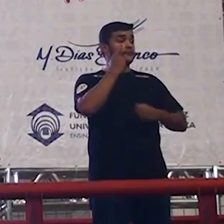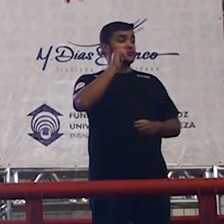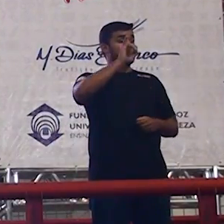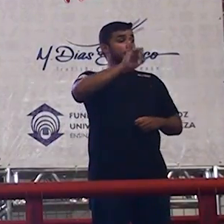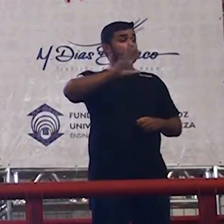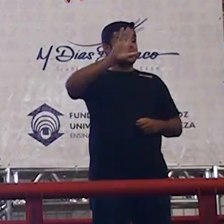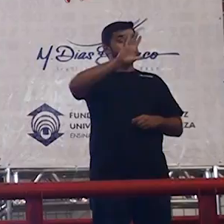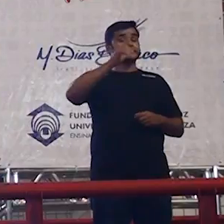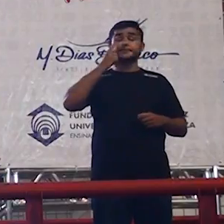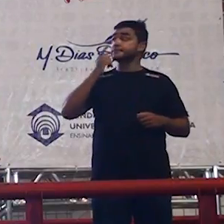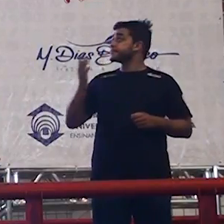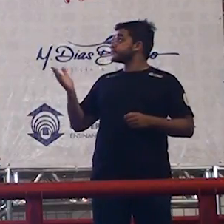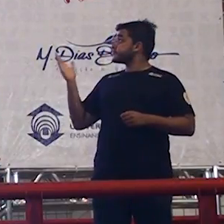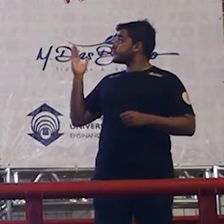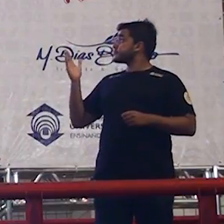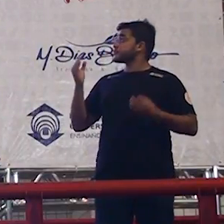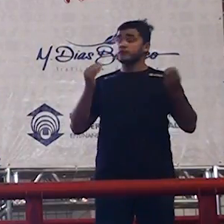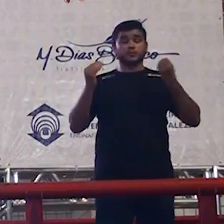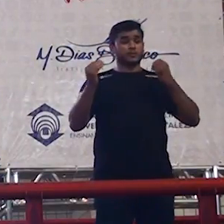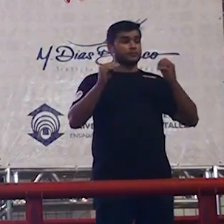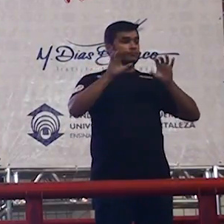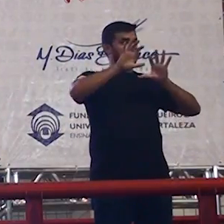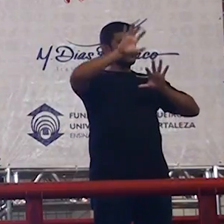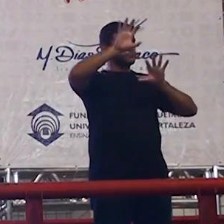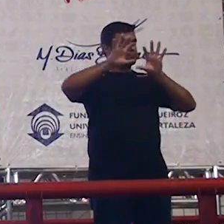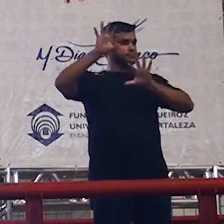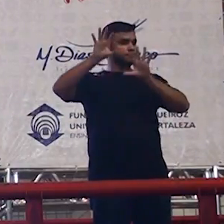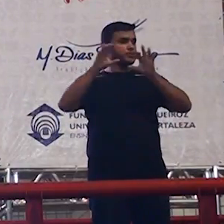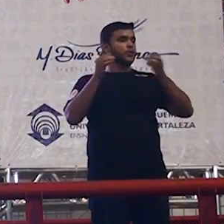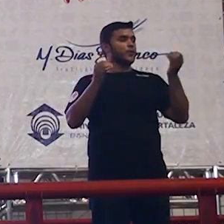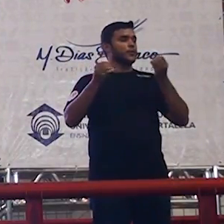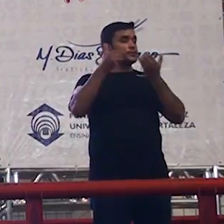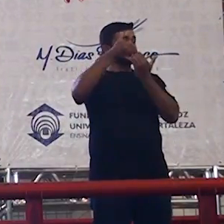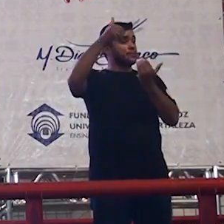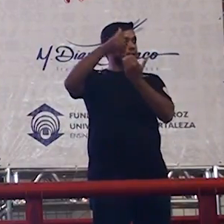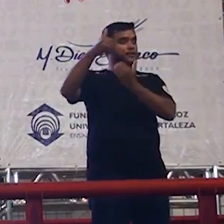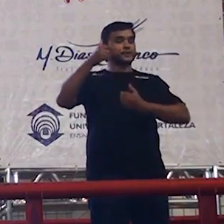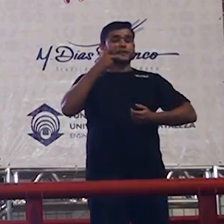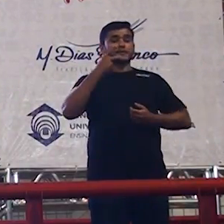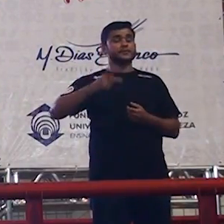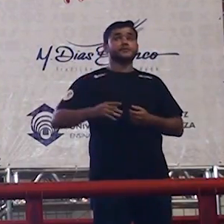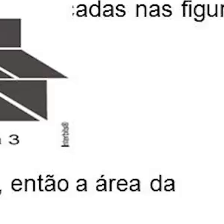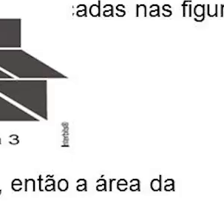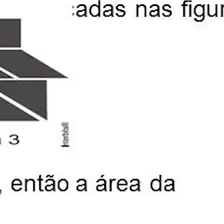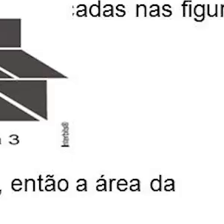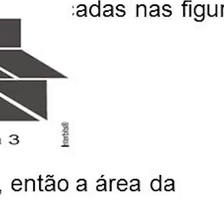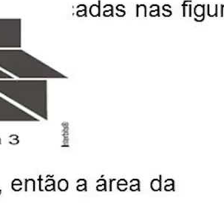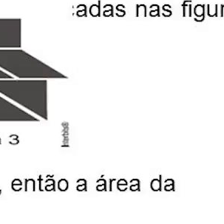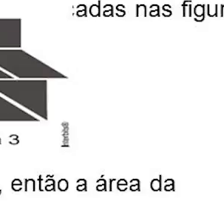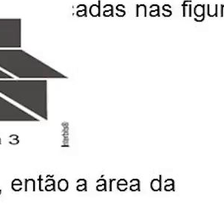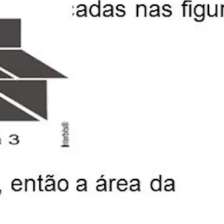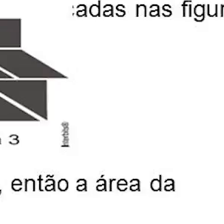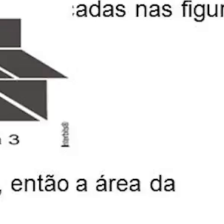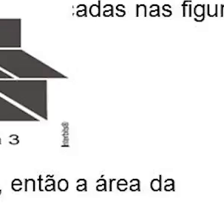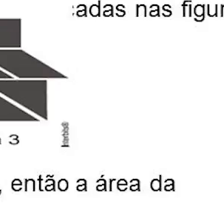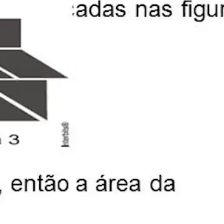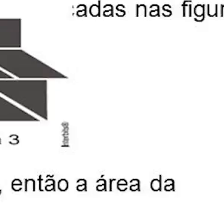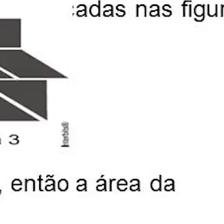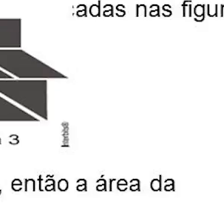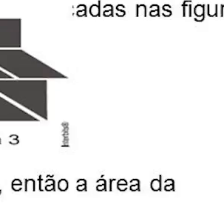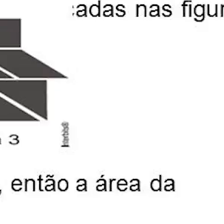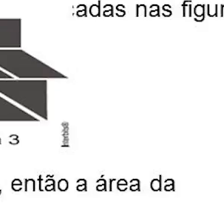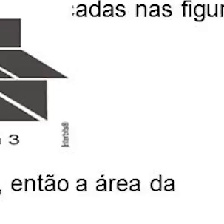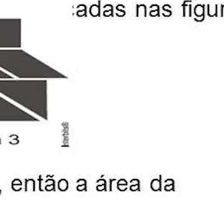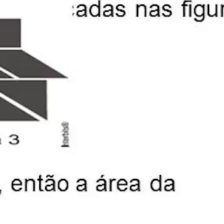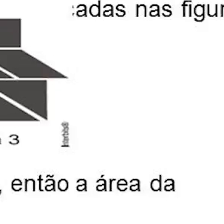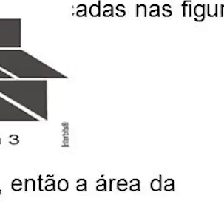certo? Seguinte, para não tomar muito tempo, o Tangram é um tipo de jogo oriental antigo, uma